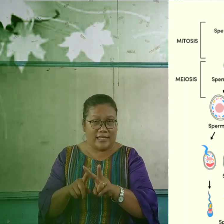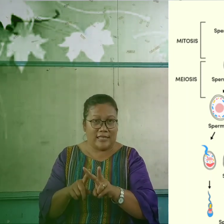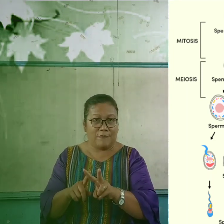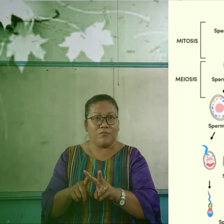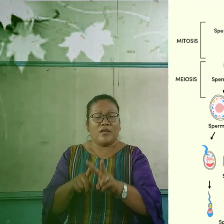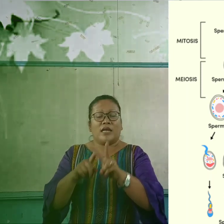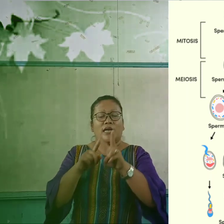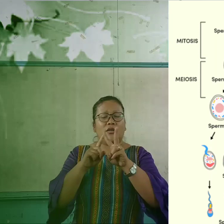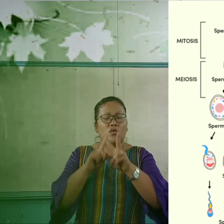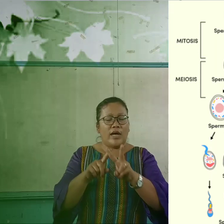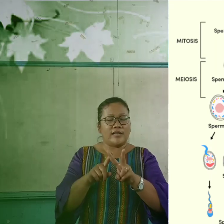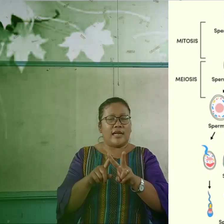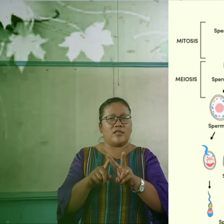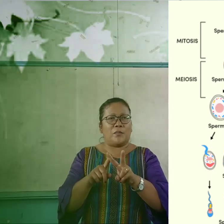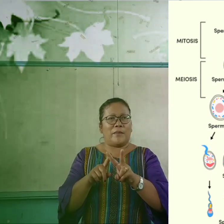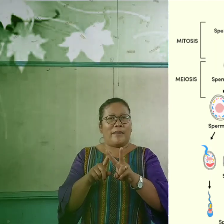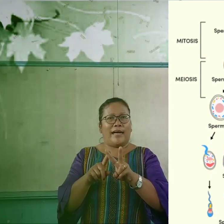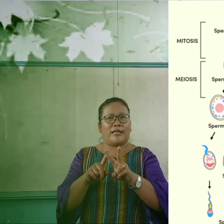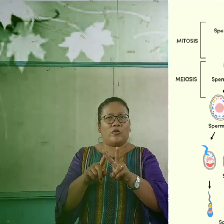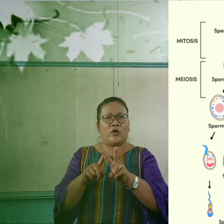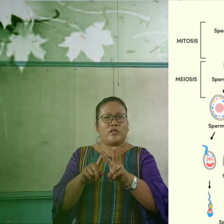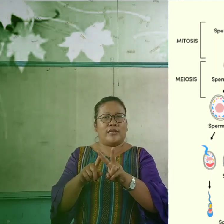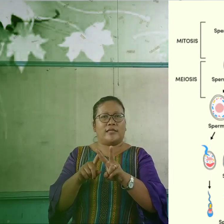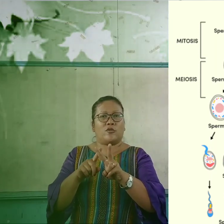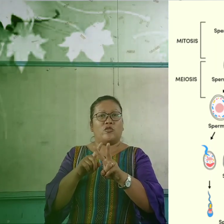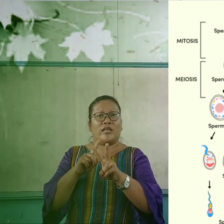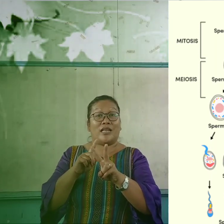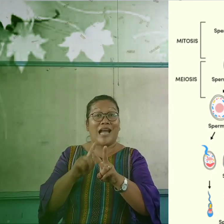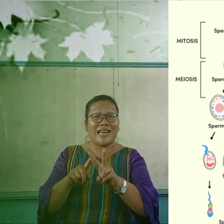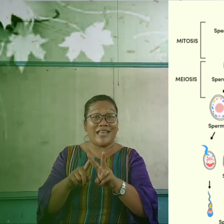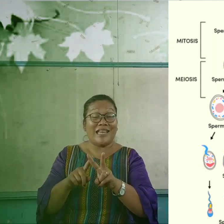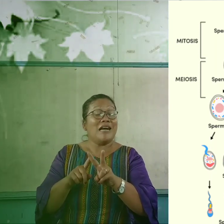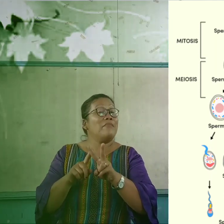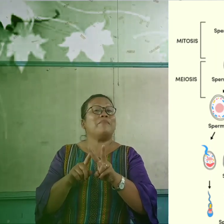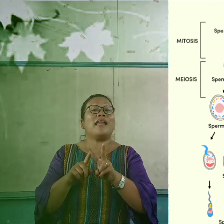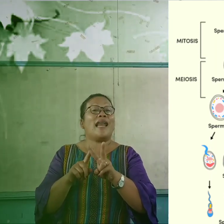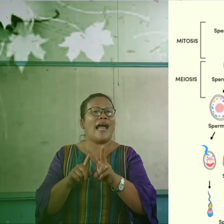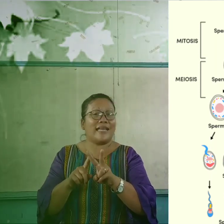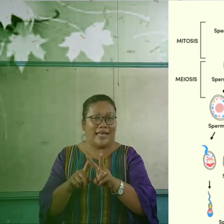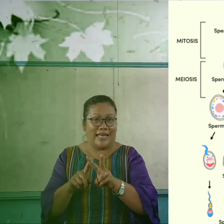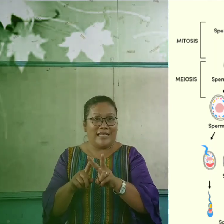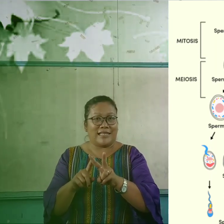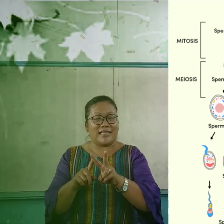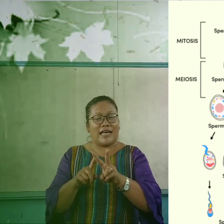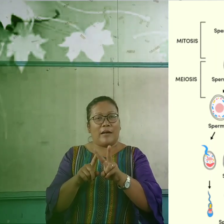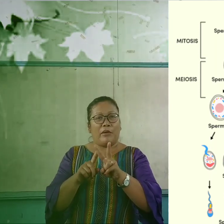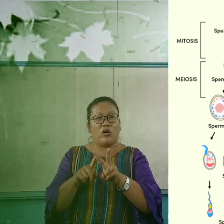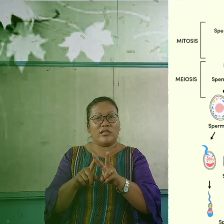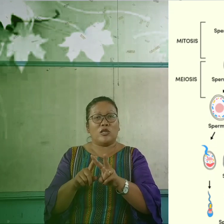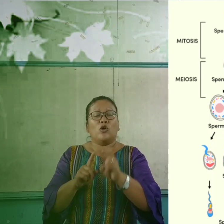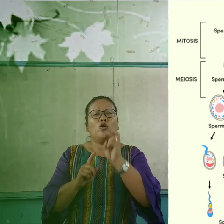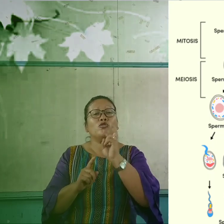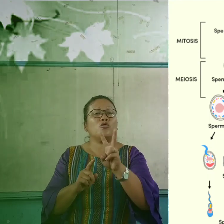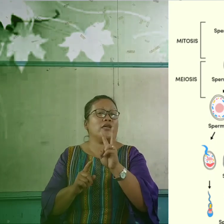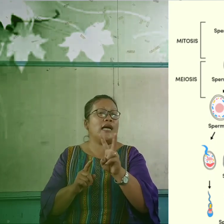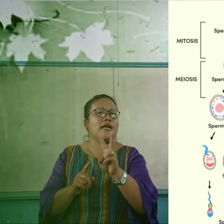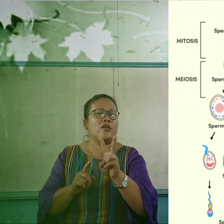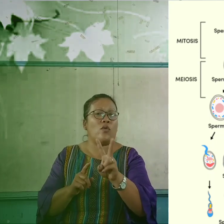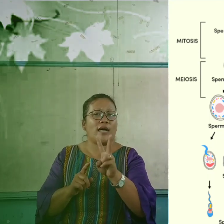meiosis. Kedua sel spermatosit sekunder tadi membelah lagi secara meiosis untuk yang kedua